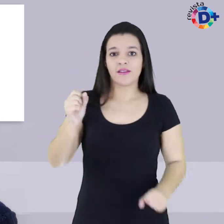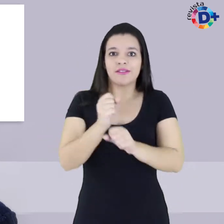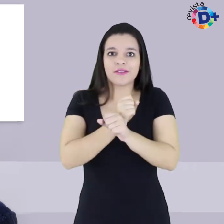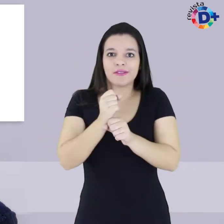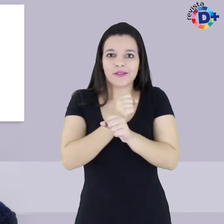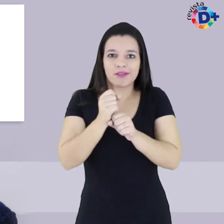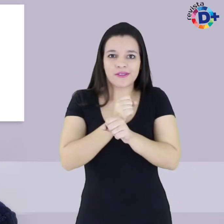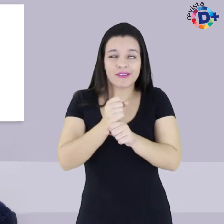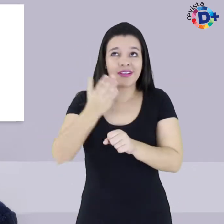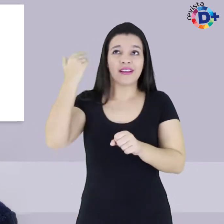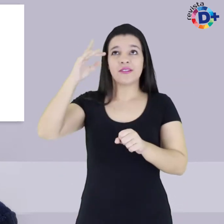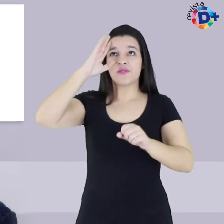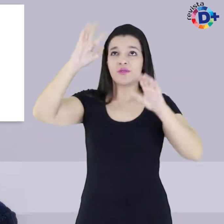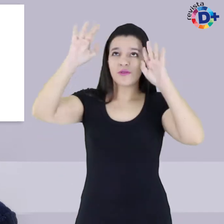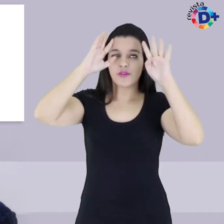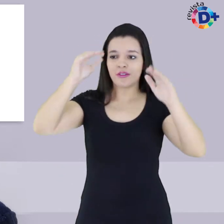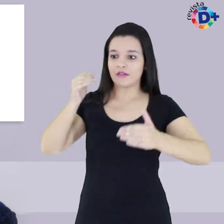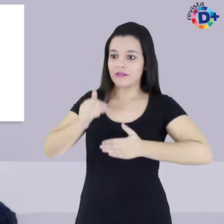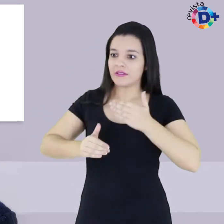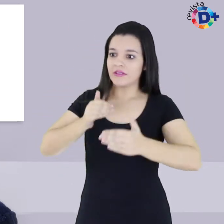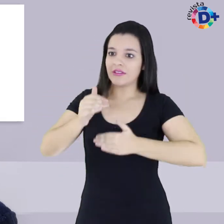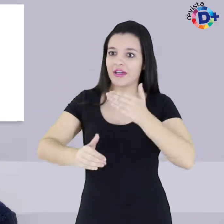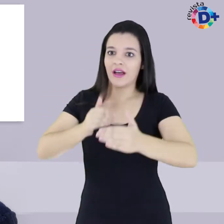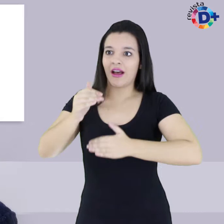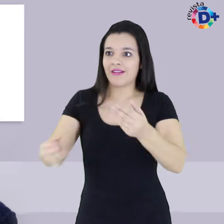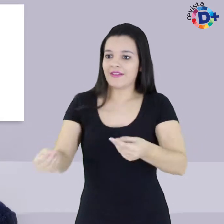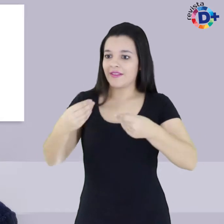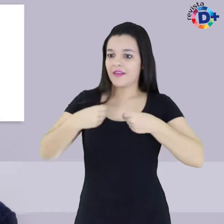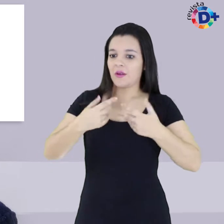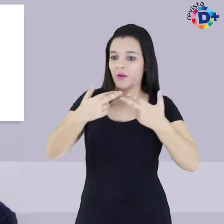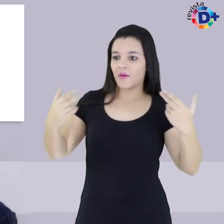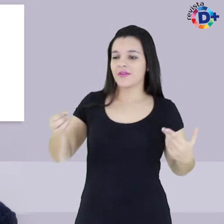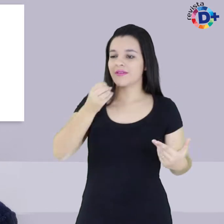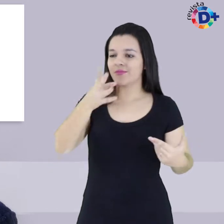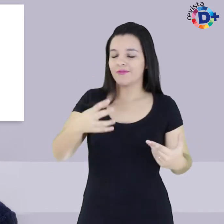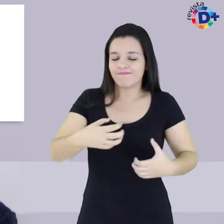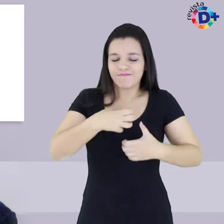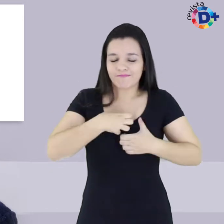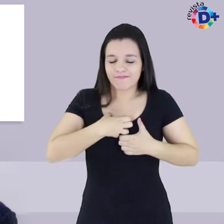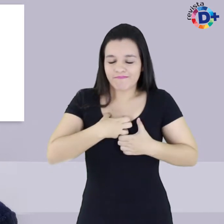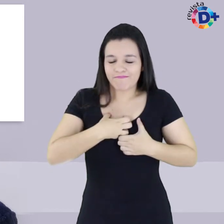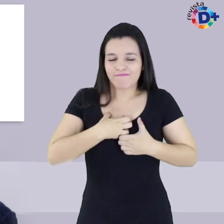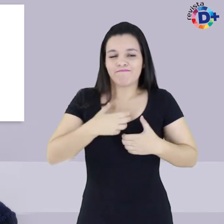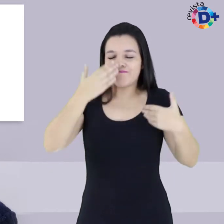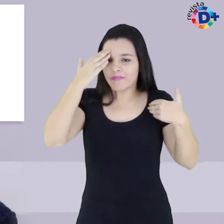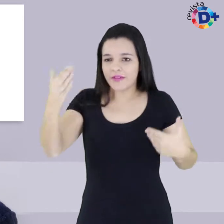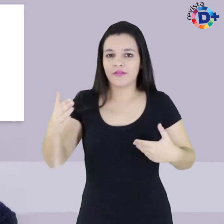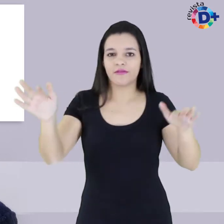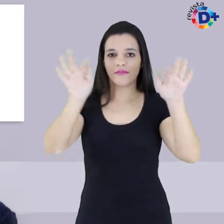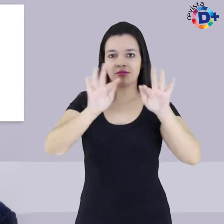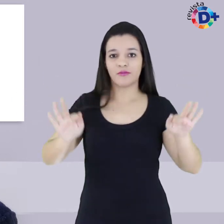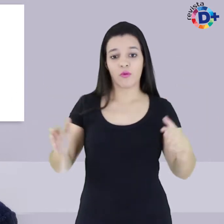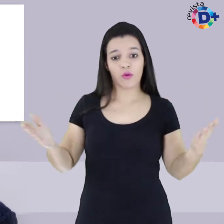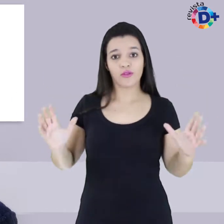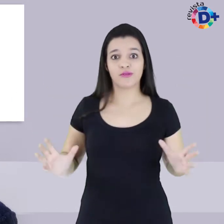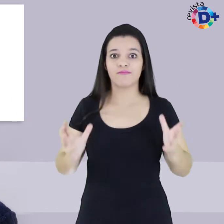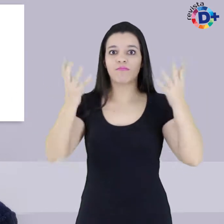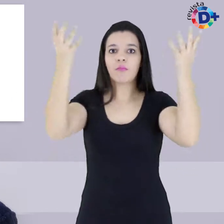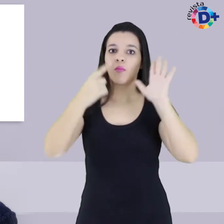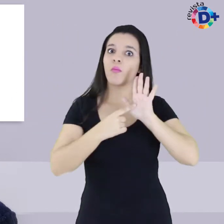rendeu tantos frutos é gratificante, e eventos como esse mostram a importância que o